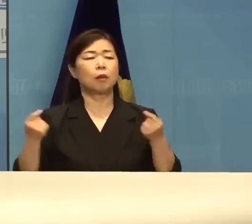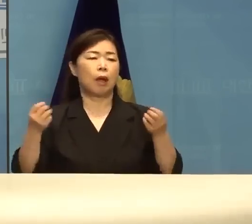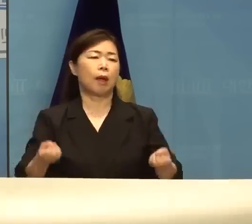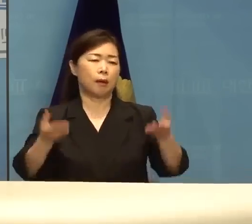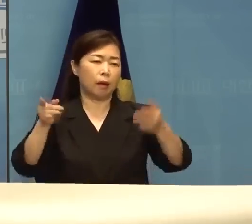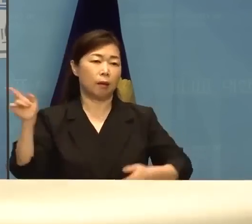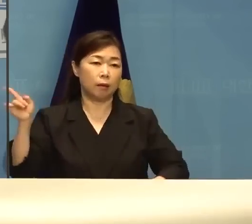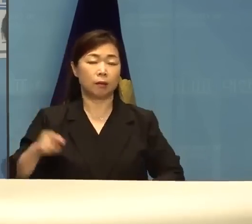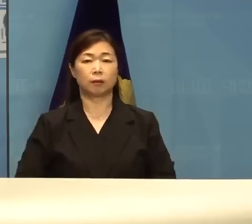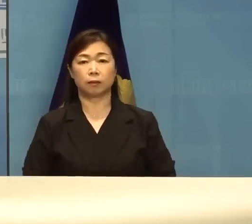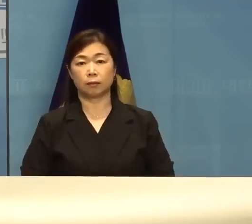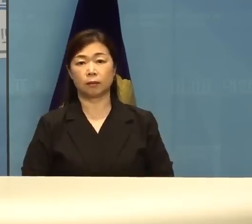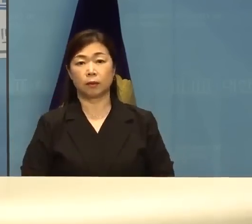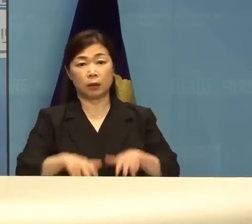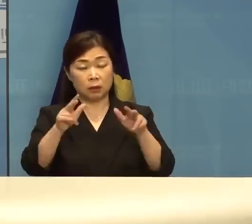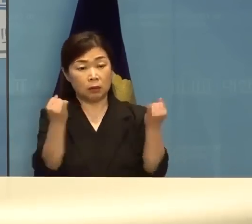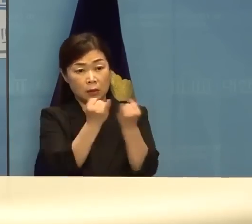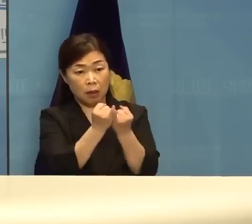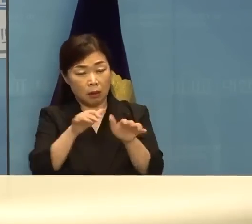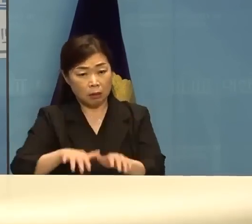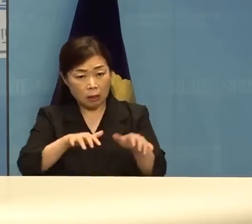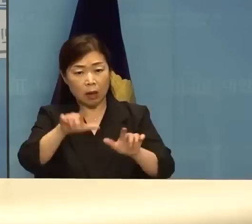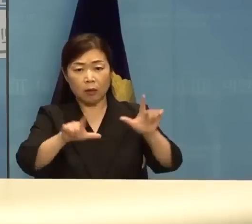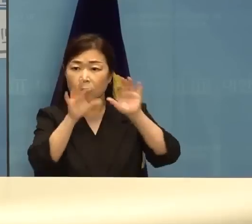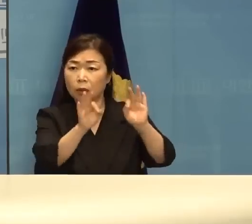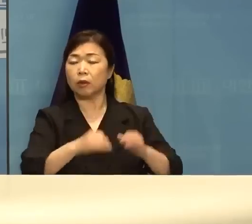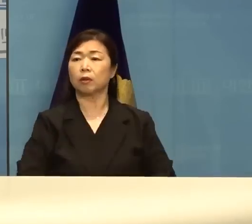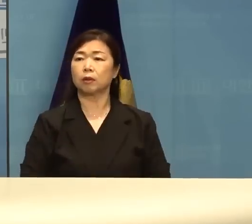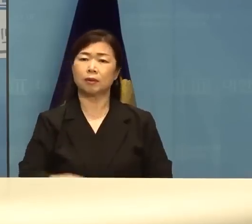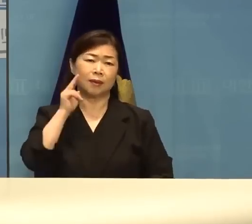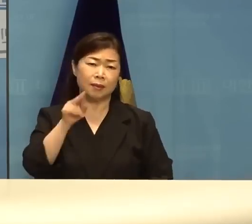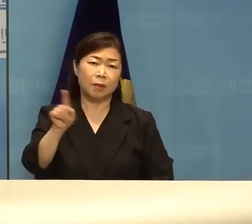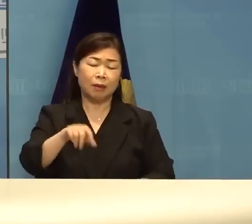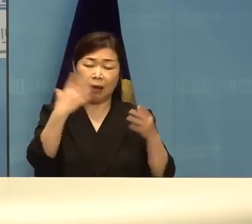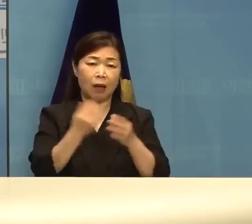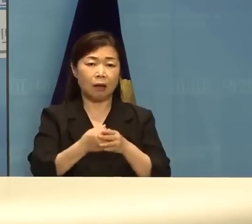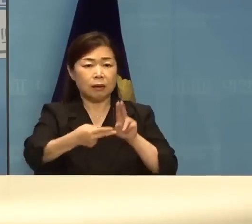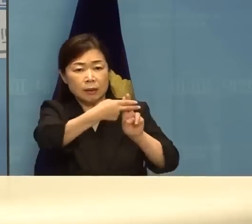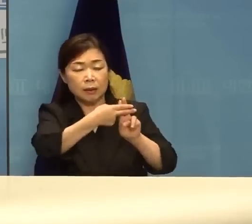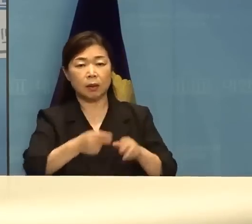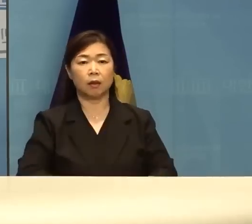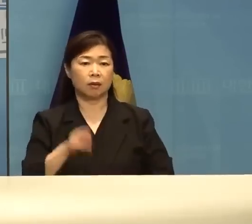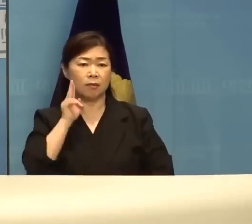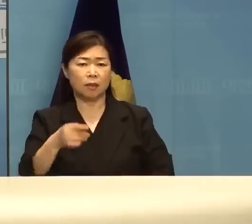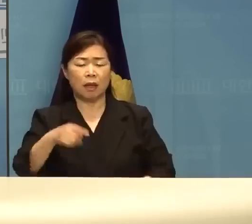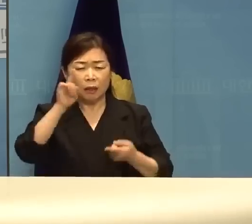됩니다. 지금 여자들의 행태를 보십시오. 지금 심각한 부분들은 다 블라인드 처리를 한 겁니다.